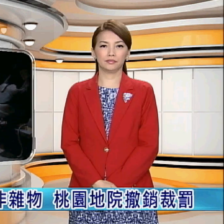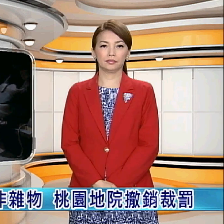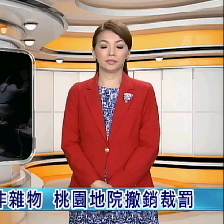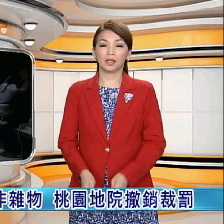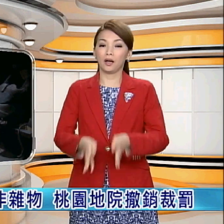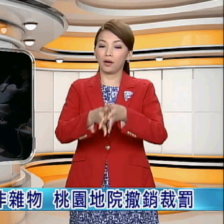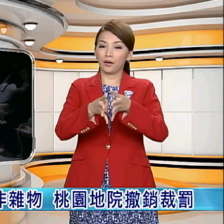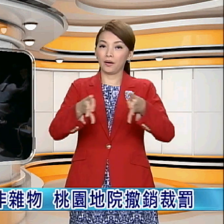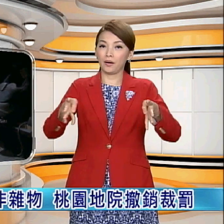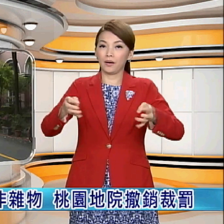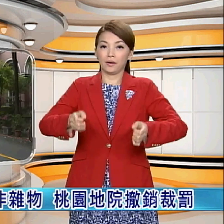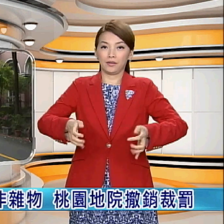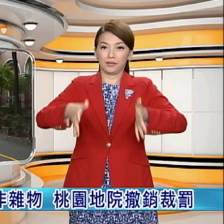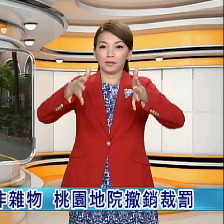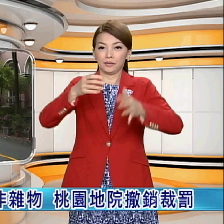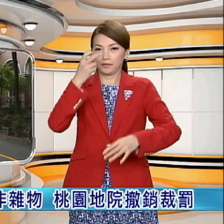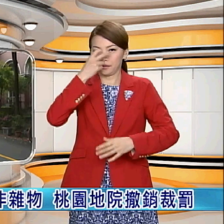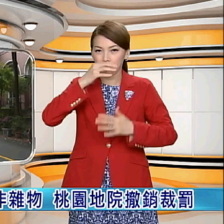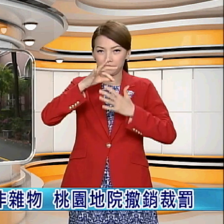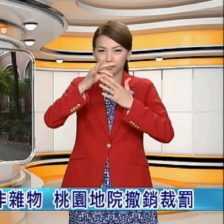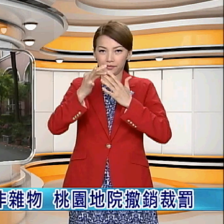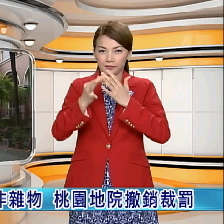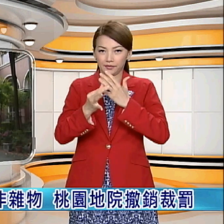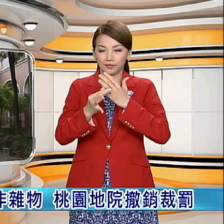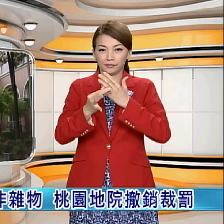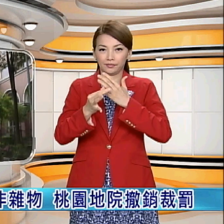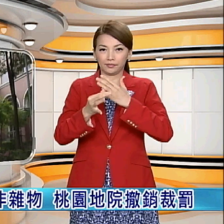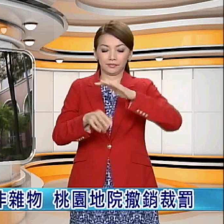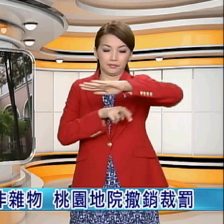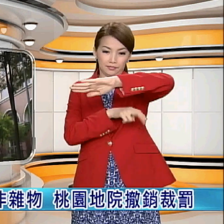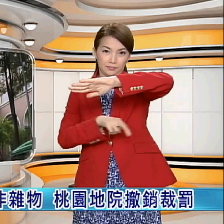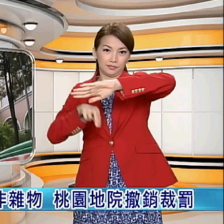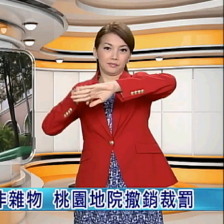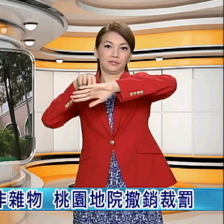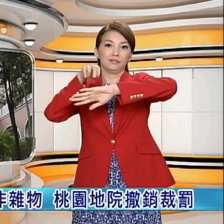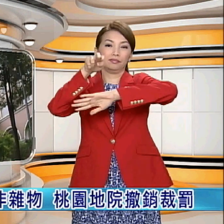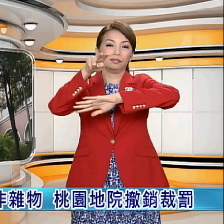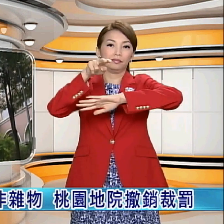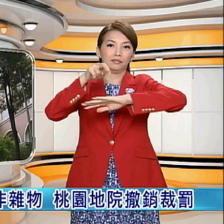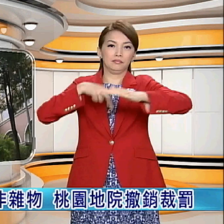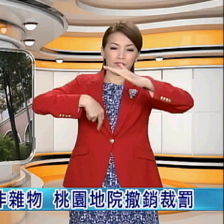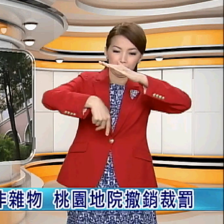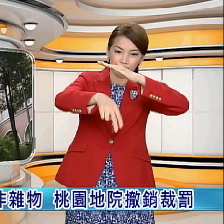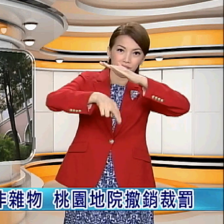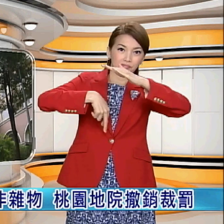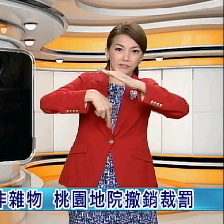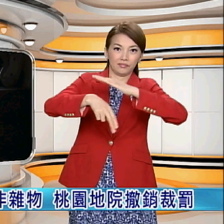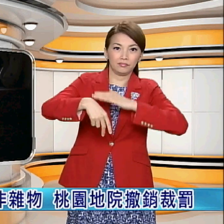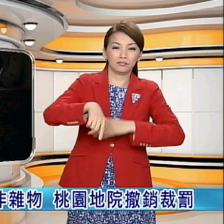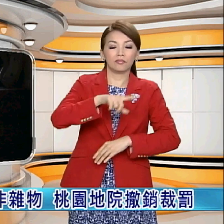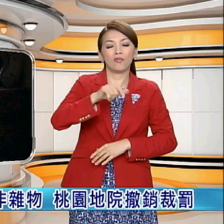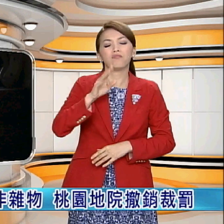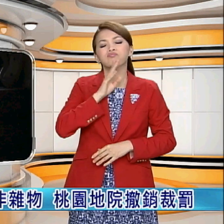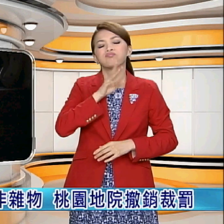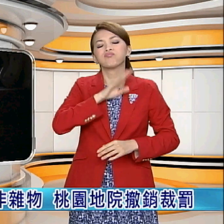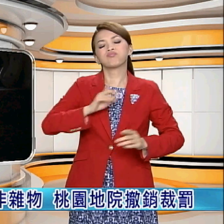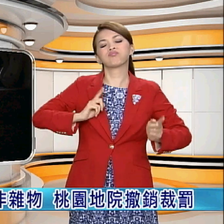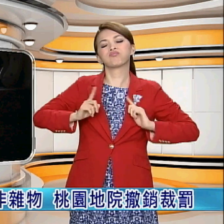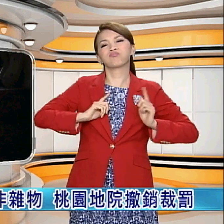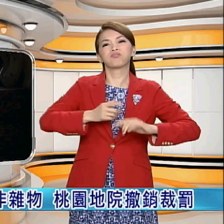里面啊。 依照公寓大厦管理条例的规定，住户不可以在楼梯间还有共同